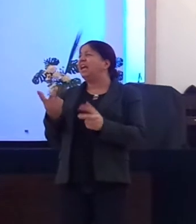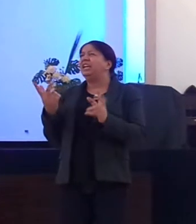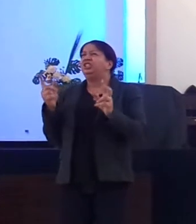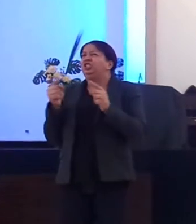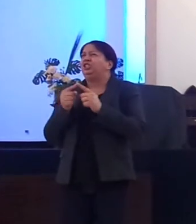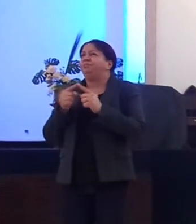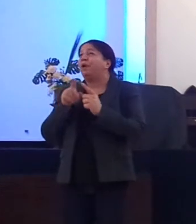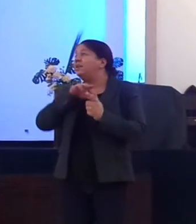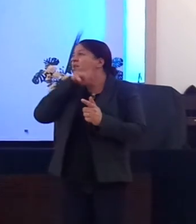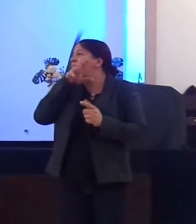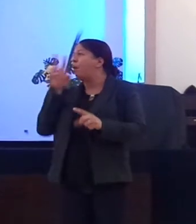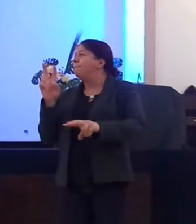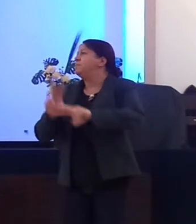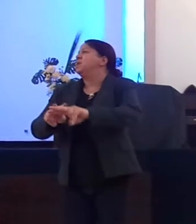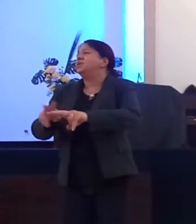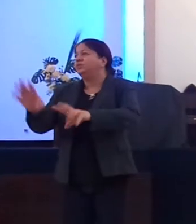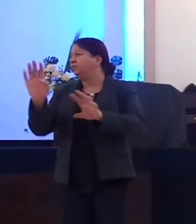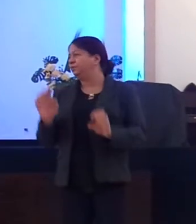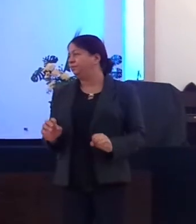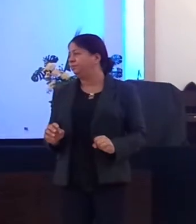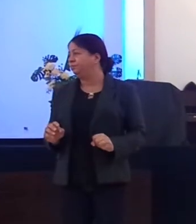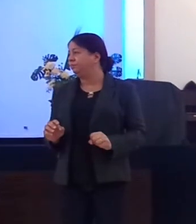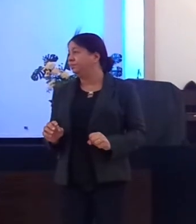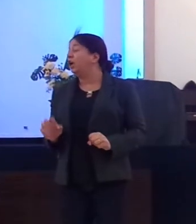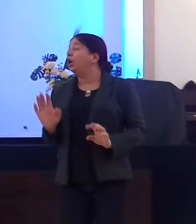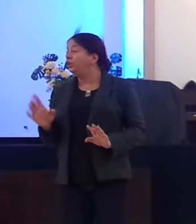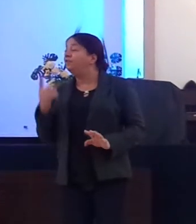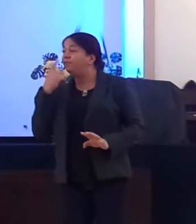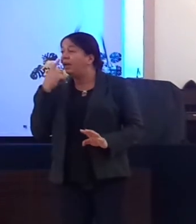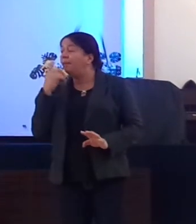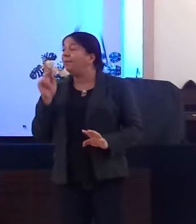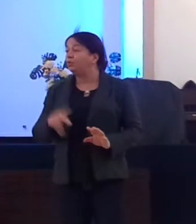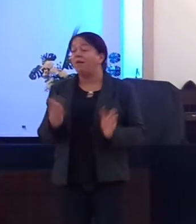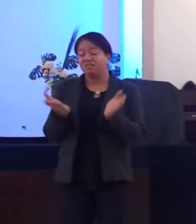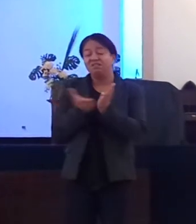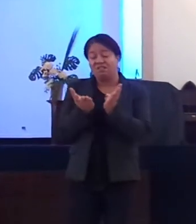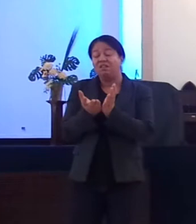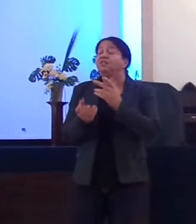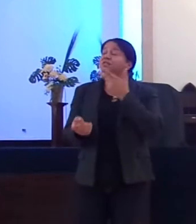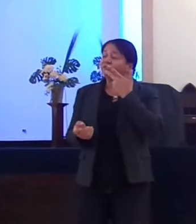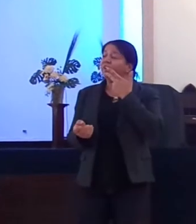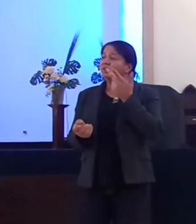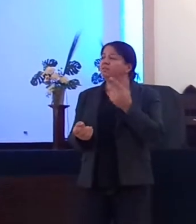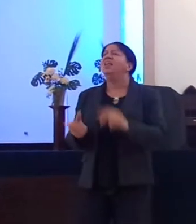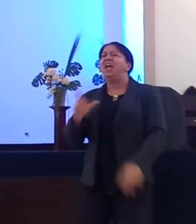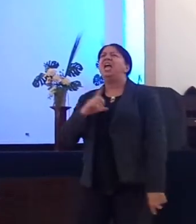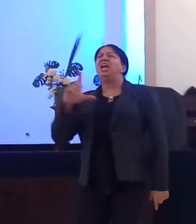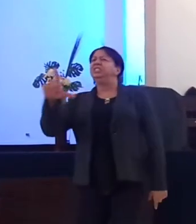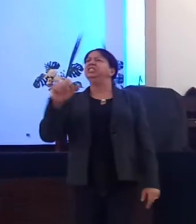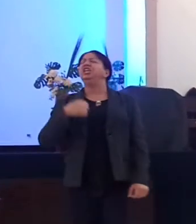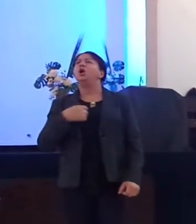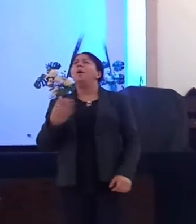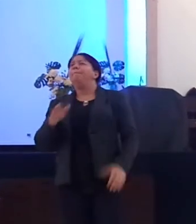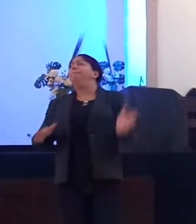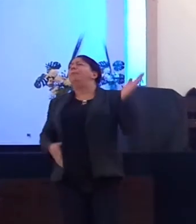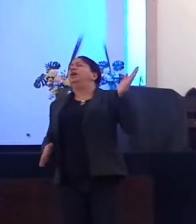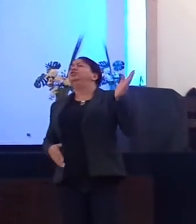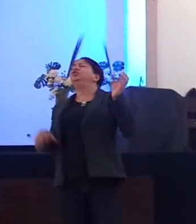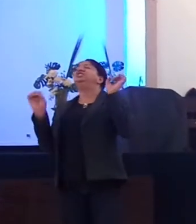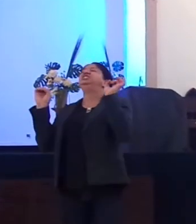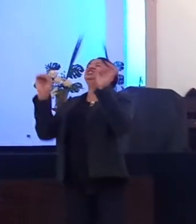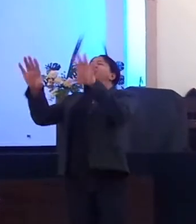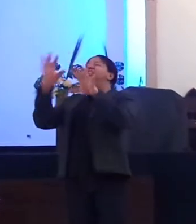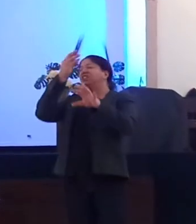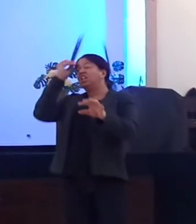animais nos nossos presídios. E a gente vê até crente falando, tem que jogar esses bandidos lá e esquecer, deixa